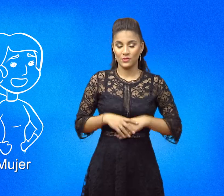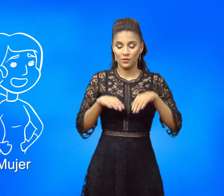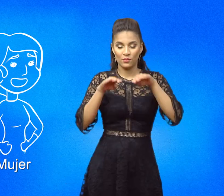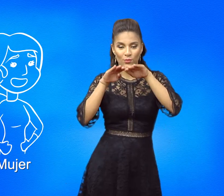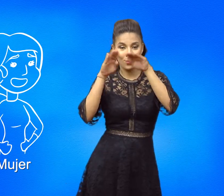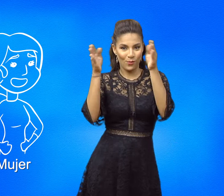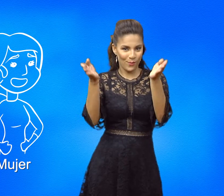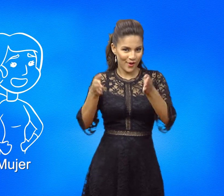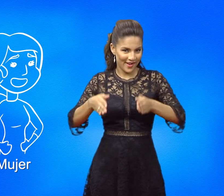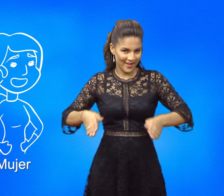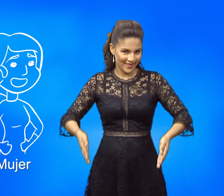mujer